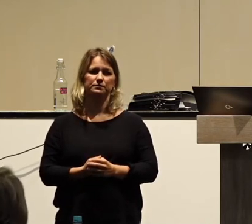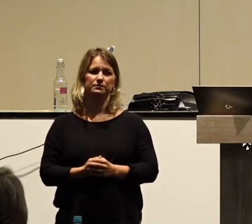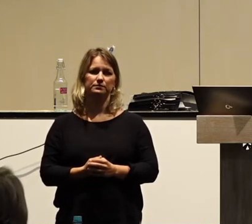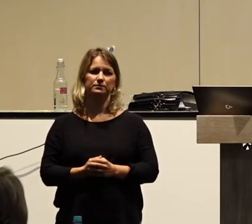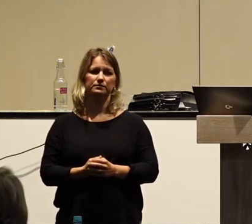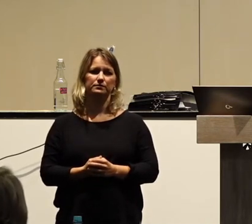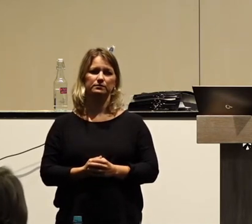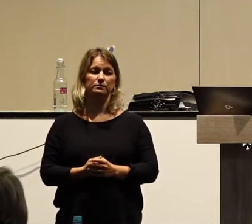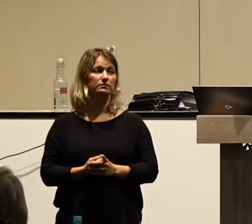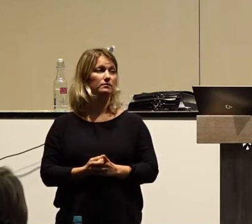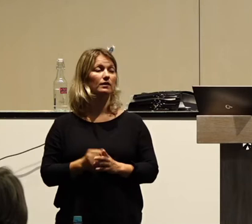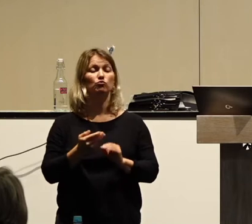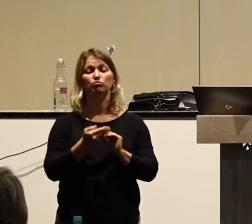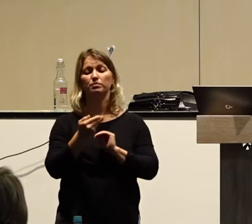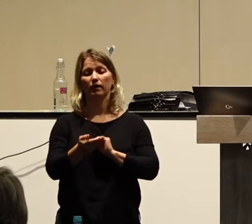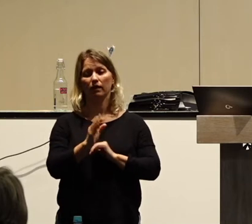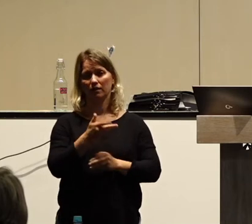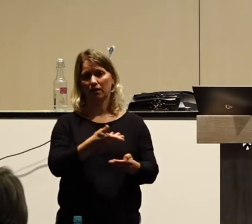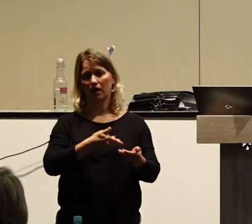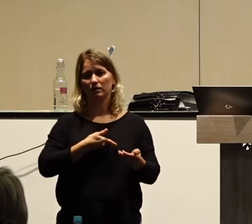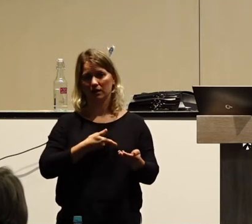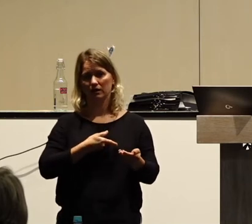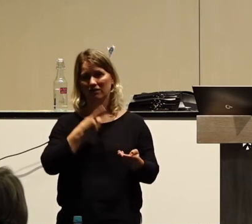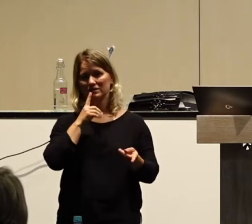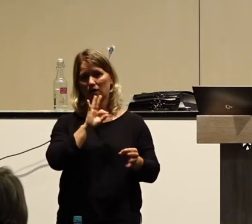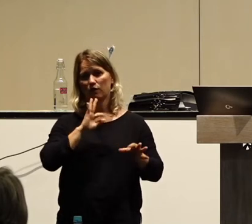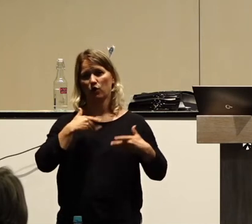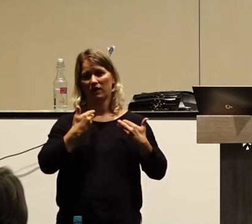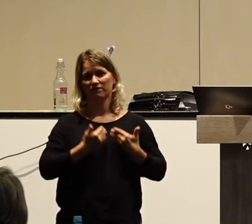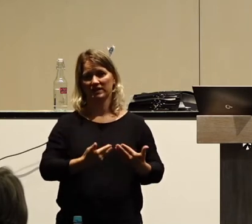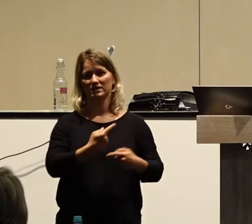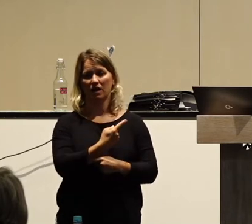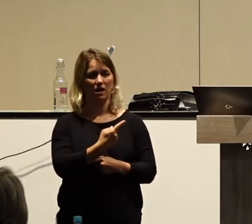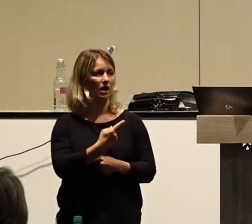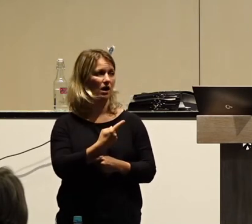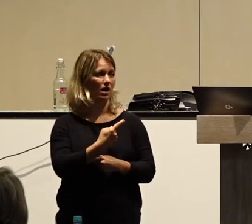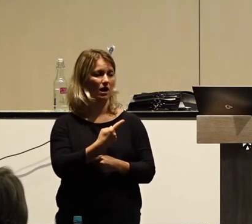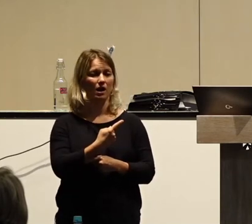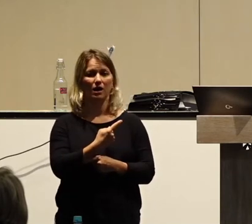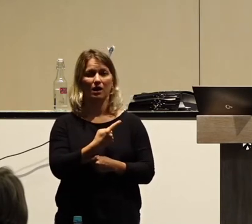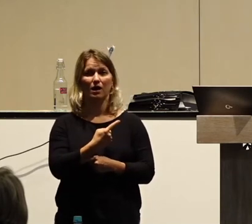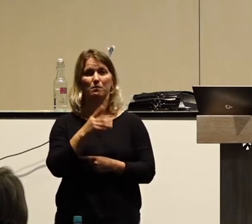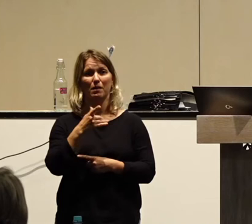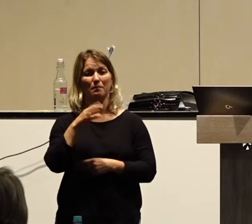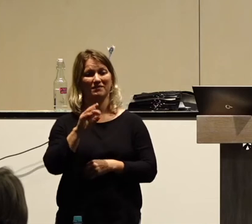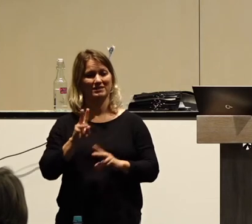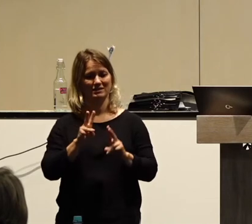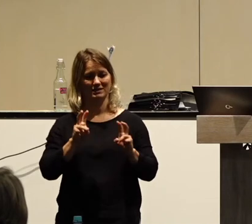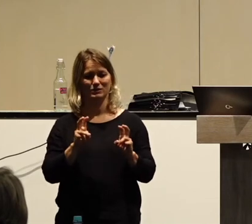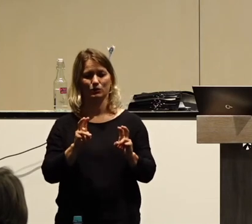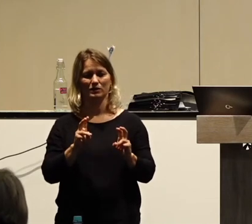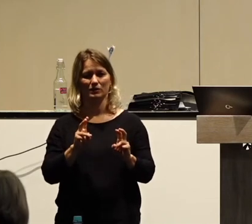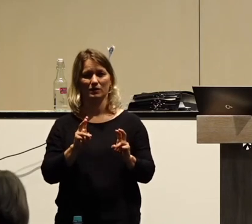Sie haben es spät eingereicht, Frau Frohwieser. Manchmal weiß man schon oder noch kurz vor der Sitzung gar nicht, auf was man